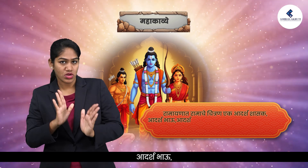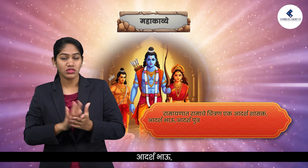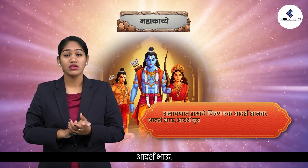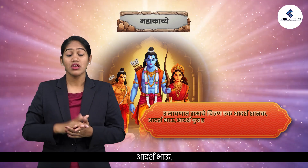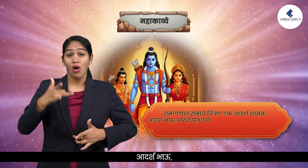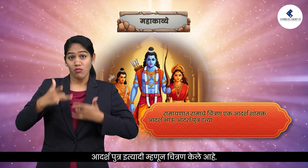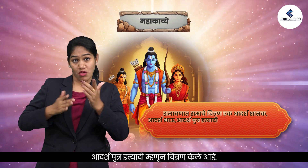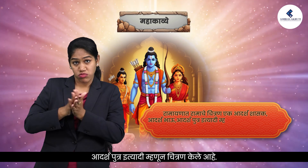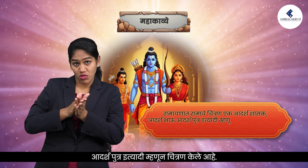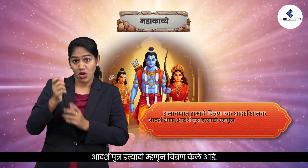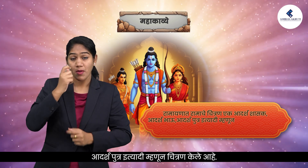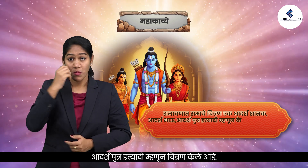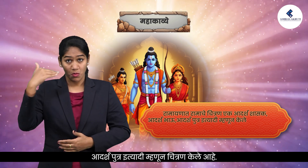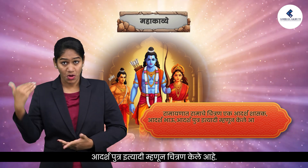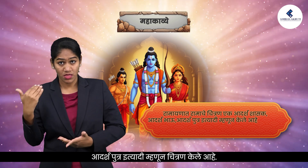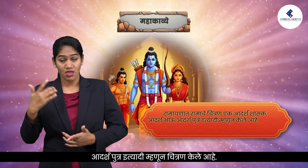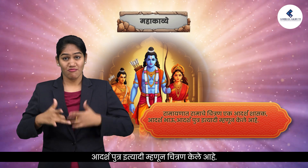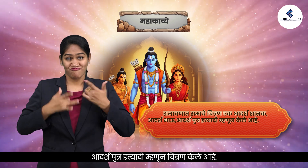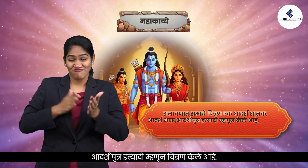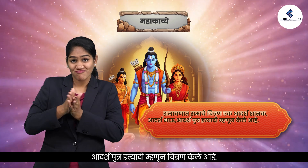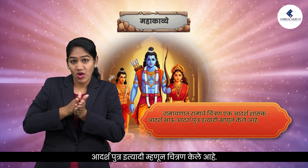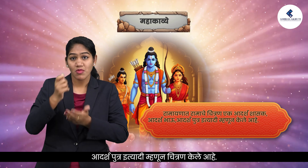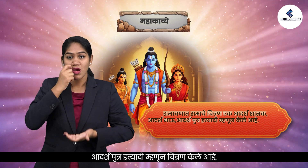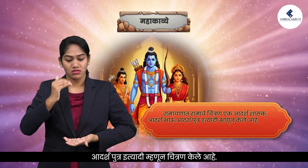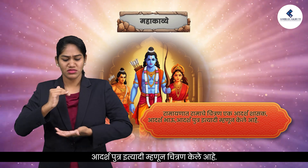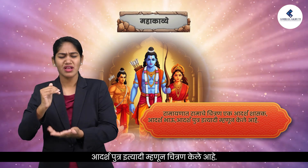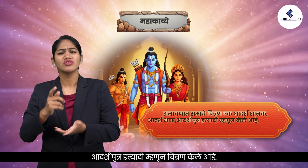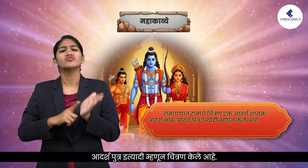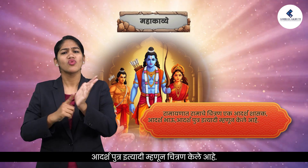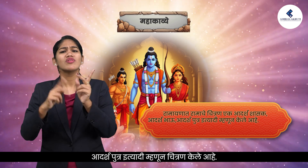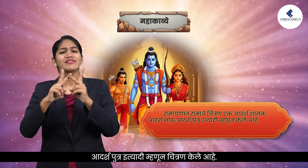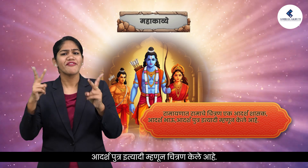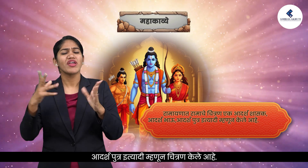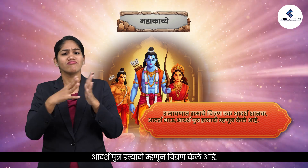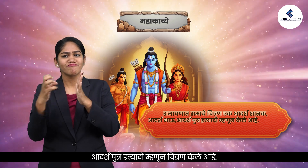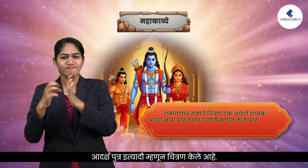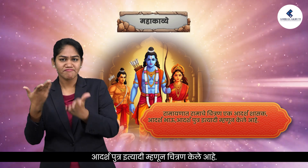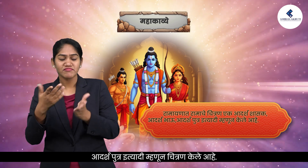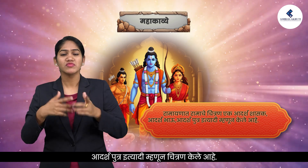आदर्श भाऊ, आदर्श पुत्र इत्यादी म्हणून चित्रण केले आहे.